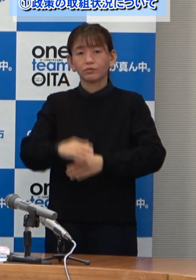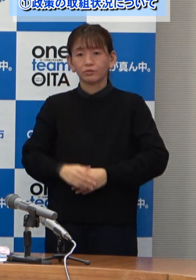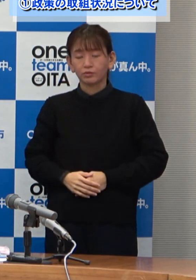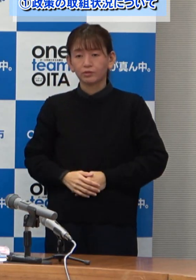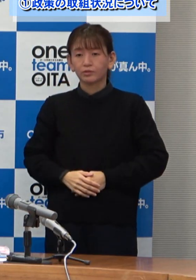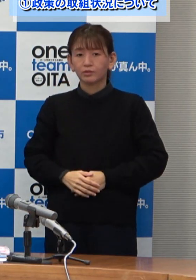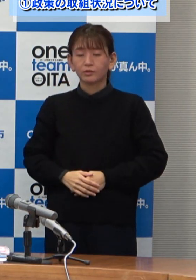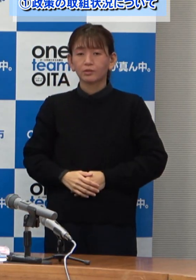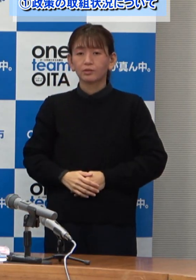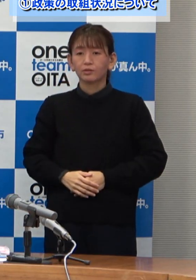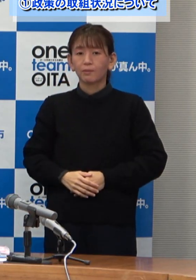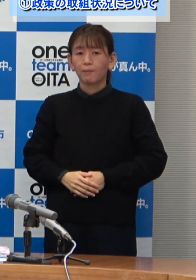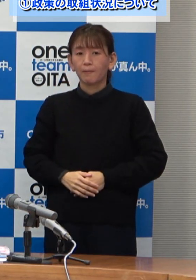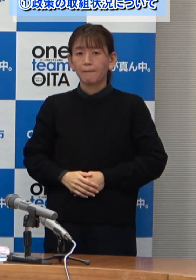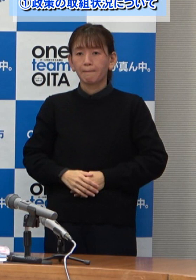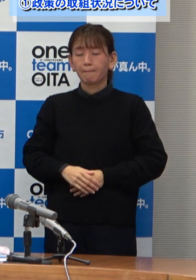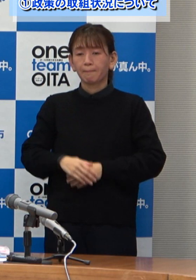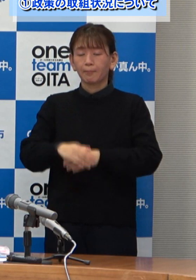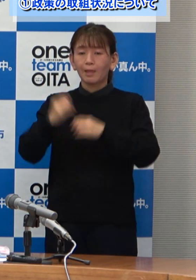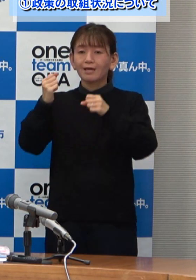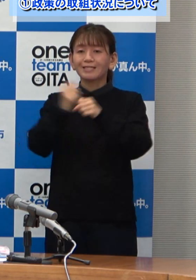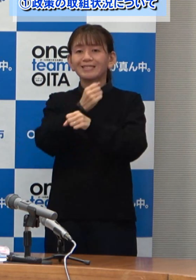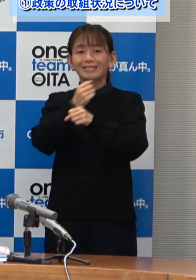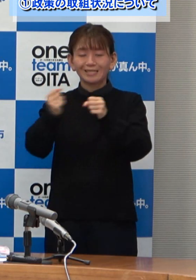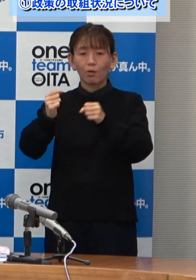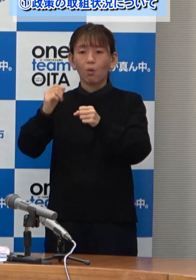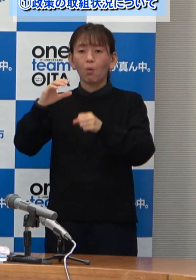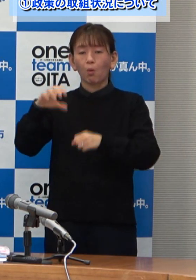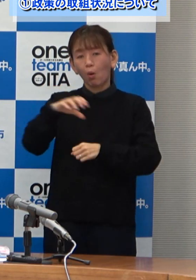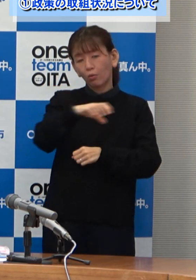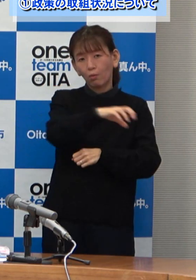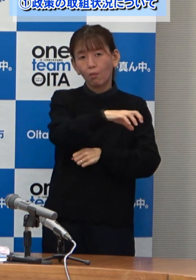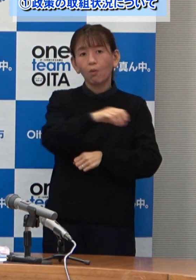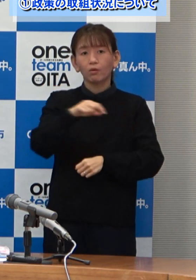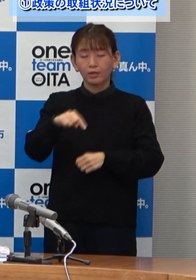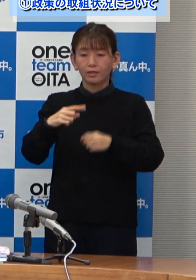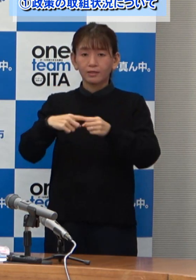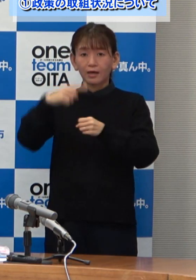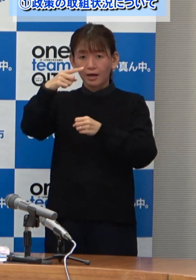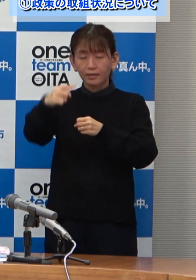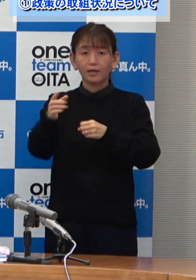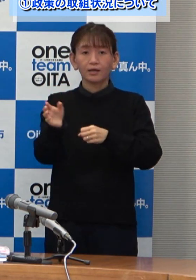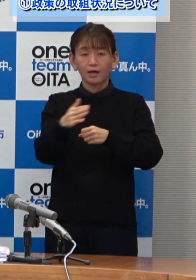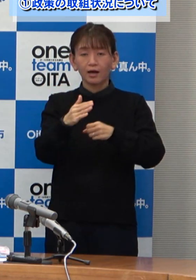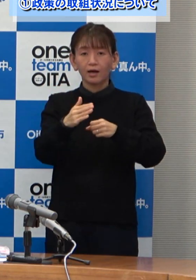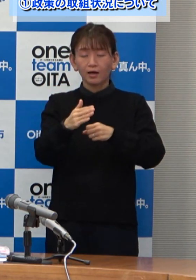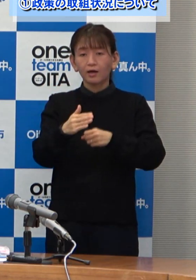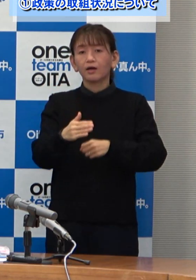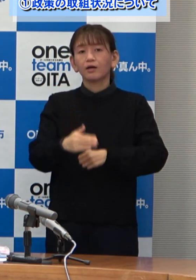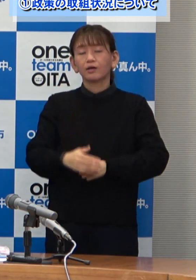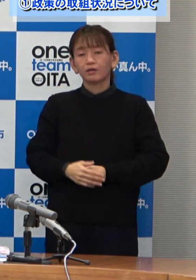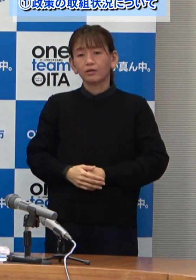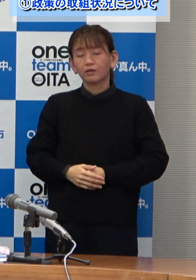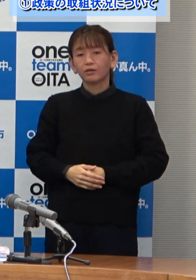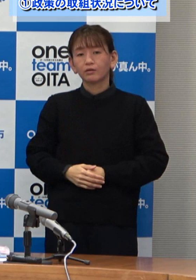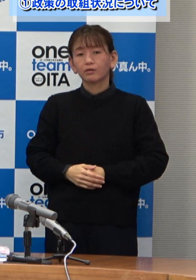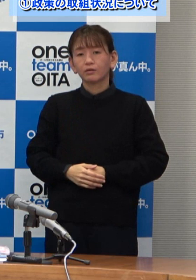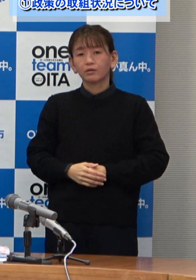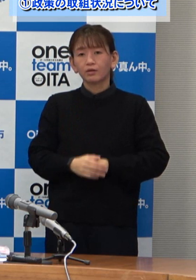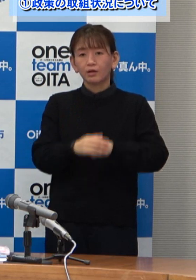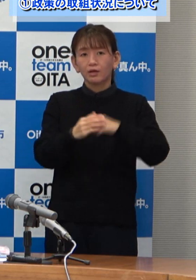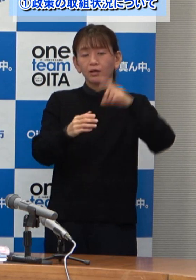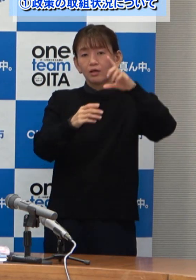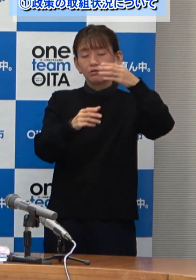概要とえ9月30日以てま来年から10月にやりますので9月30日時点の